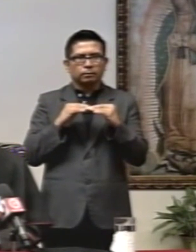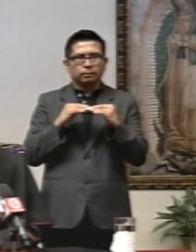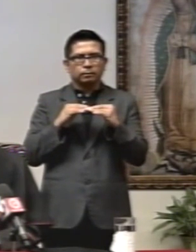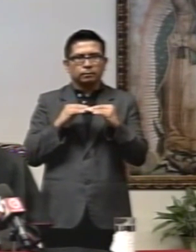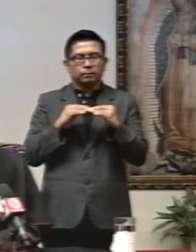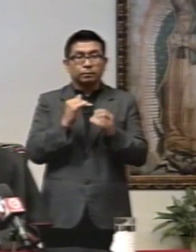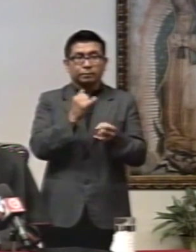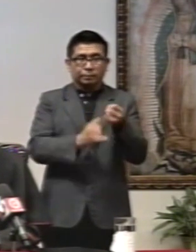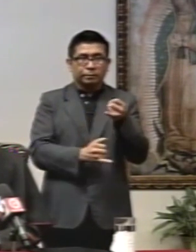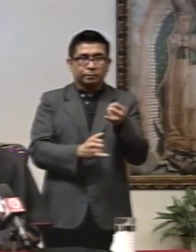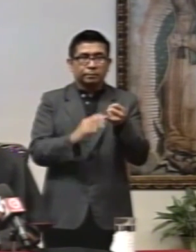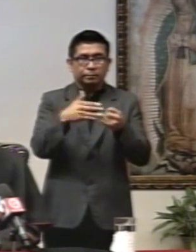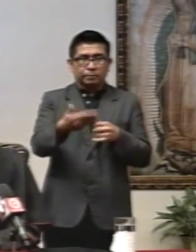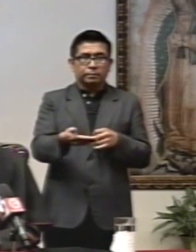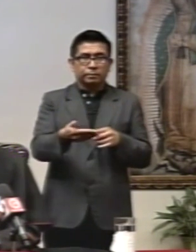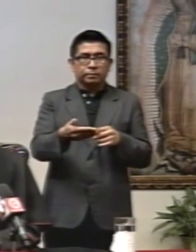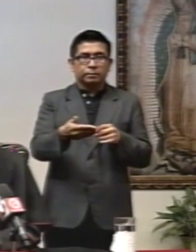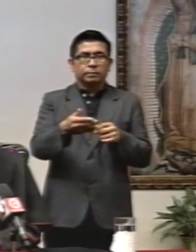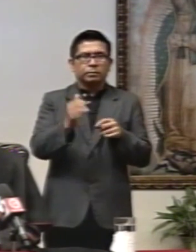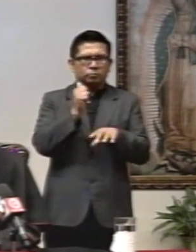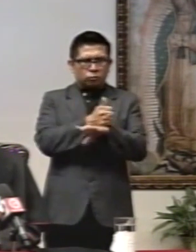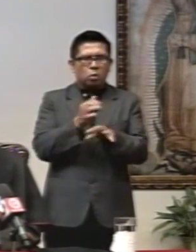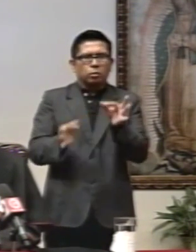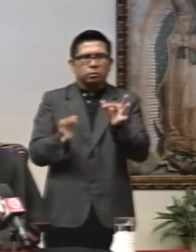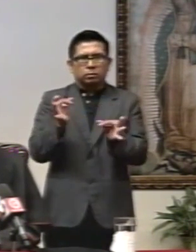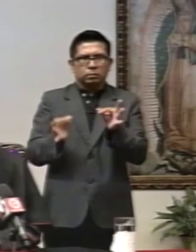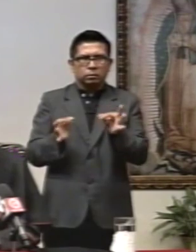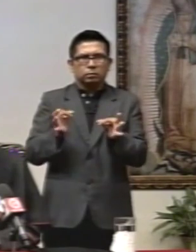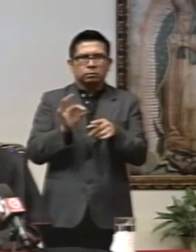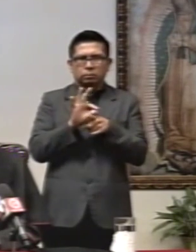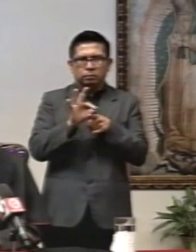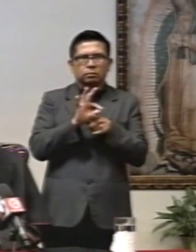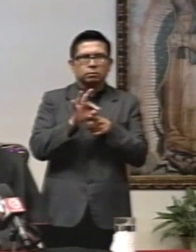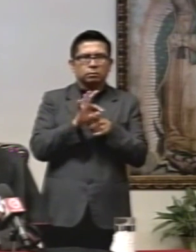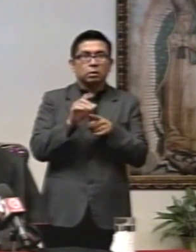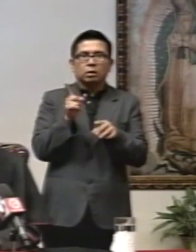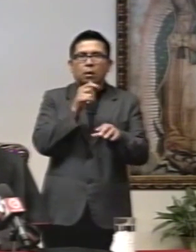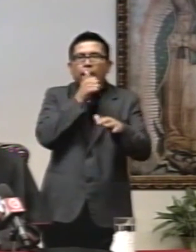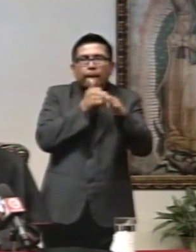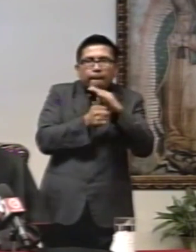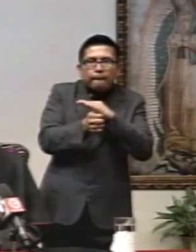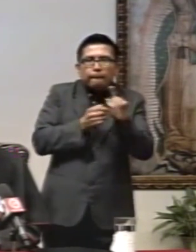y que finalmente opere la justicia de nuevo y no la impunidad.